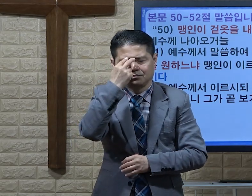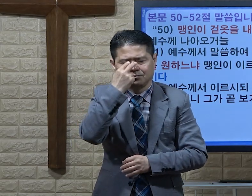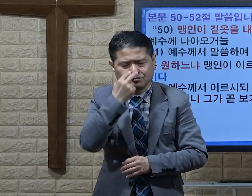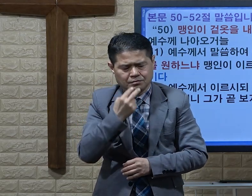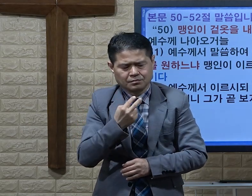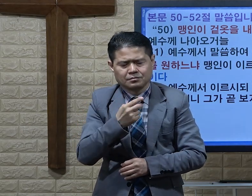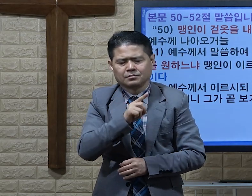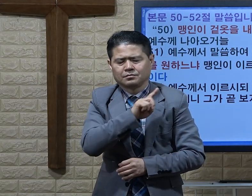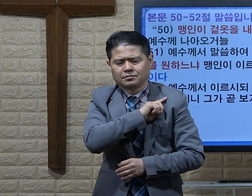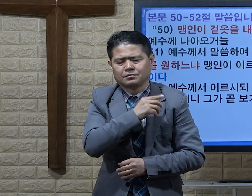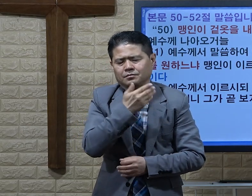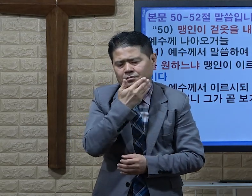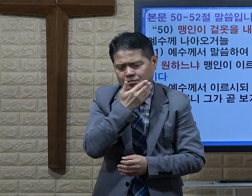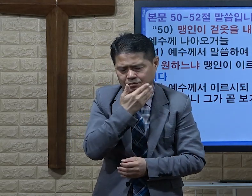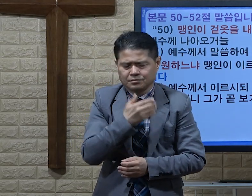영이 정말